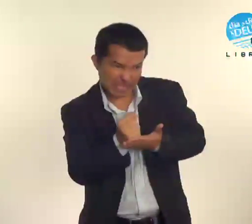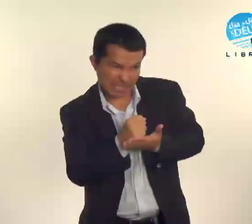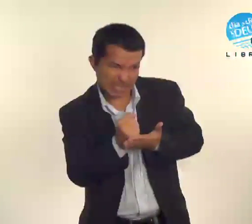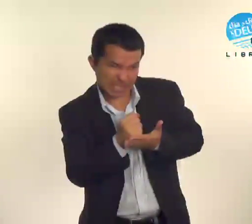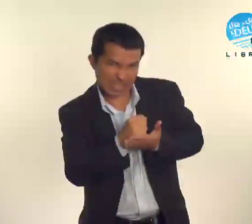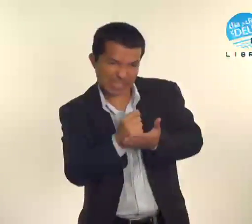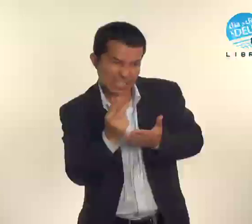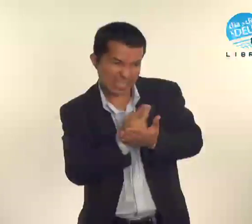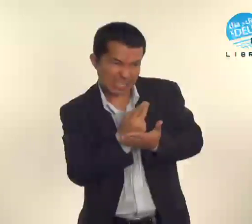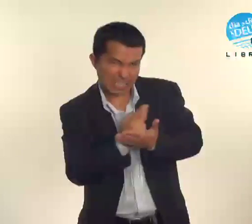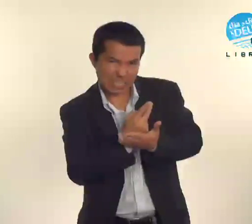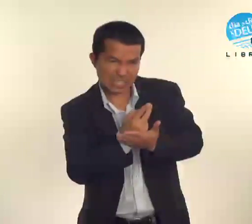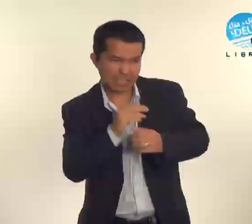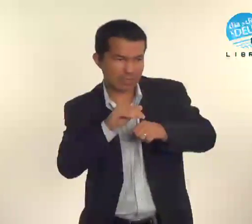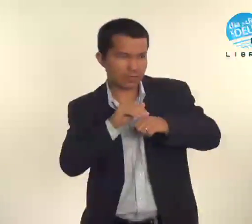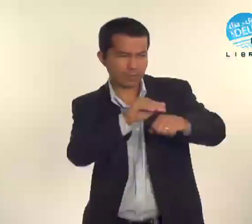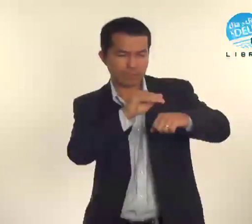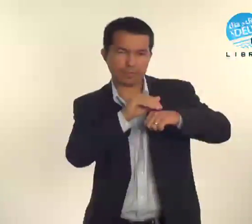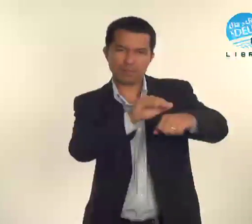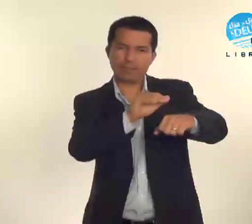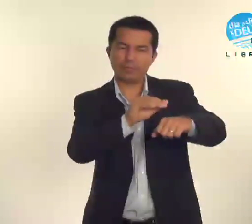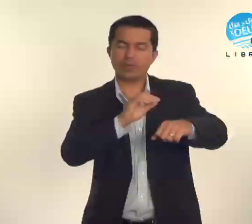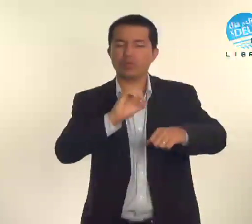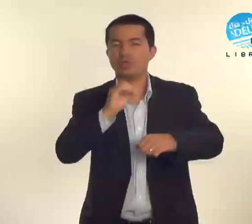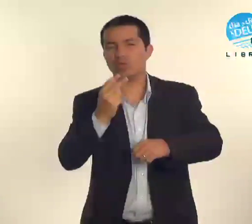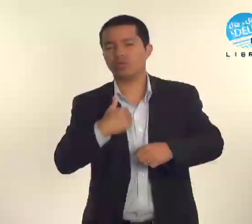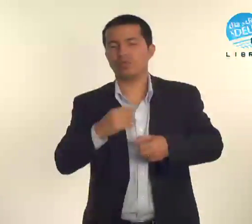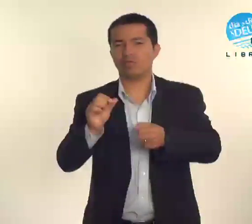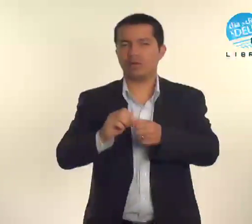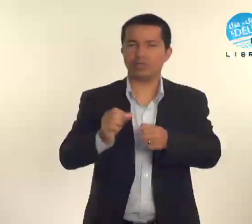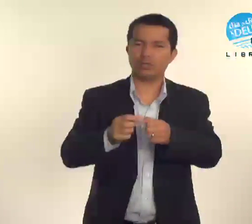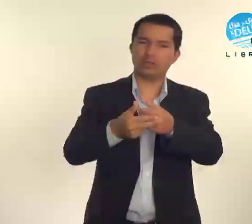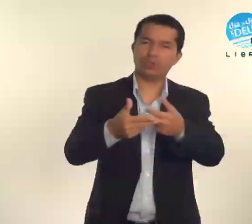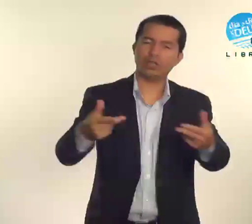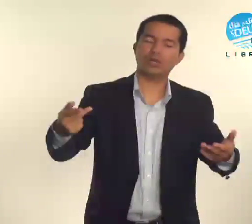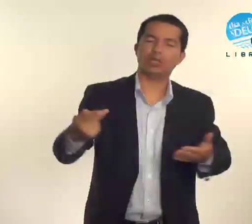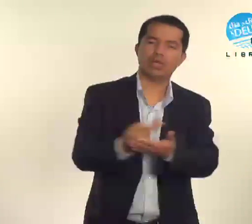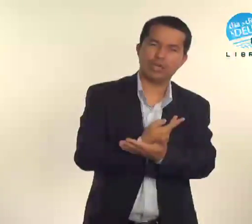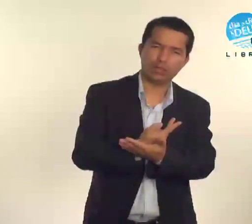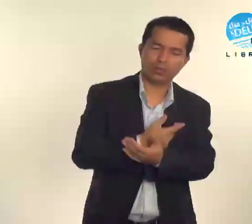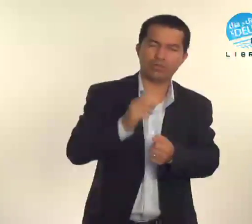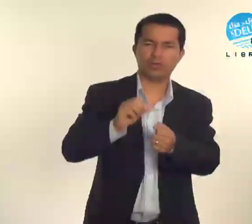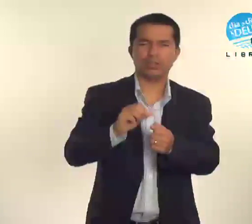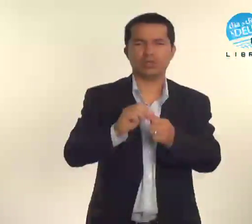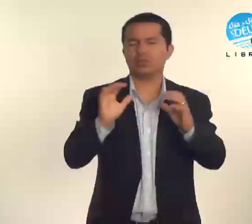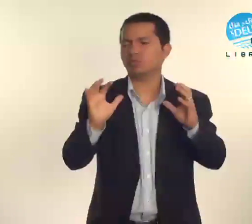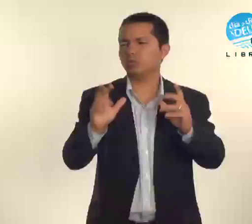de manipular que nunca devia ter planejado, quando faço o que nunca devia ter